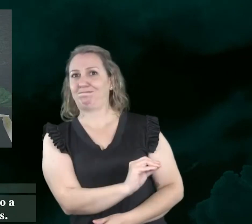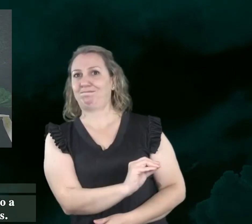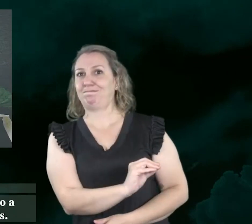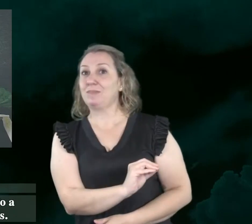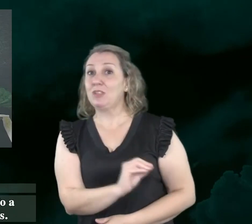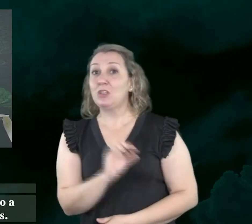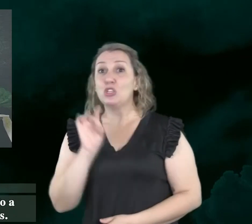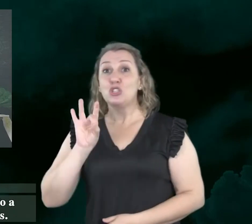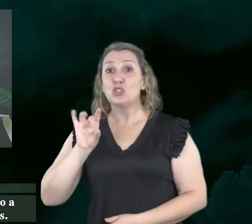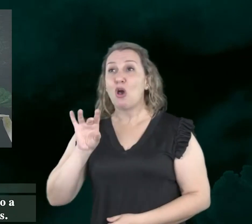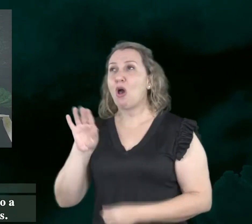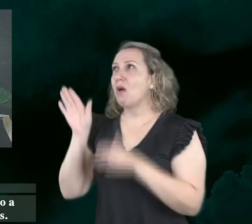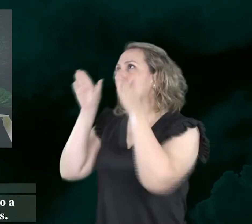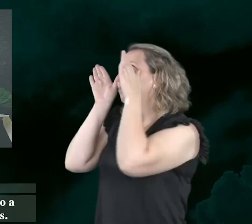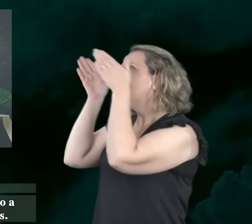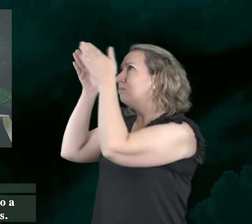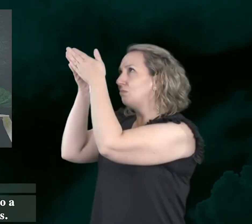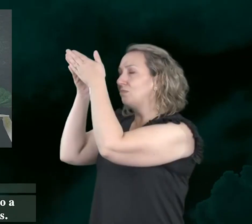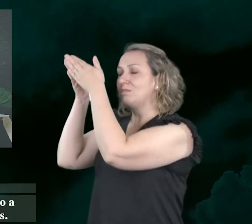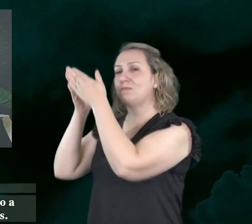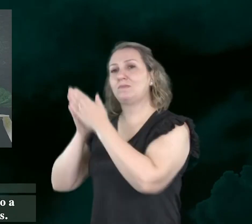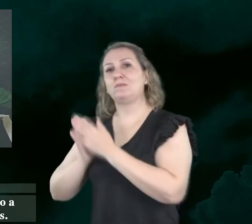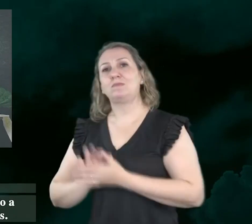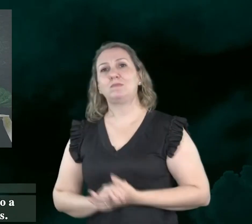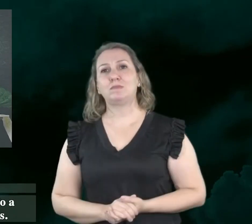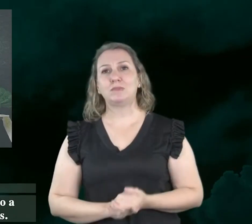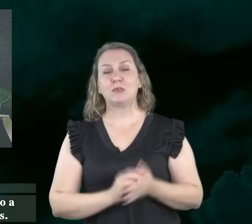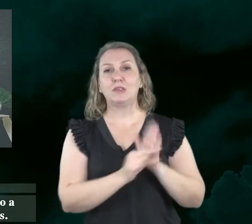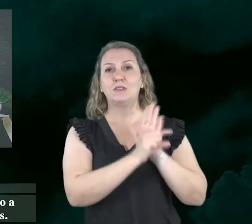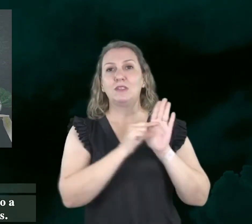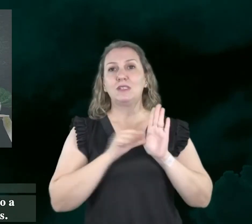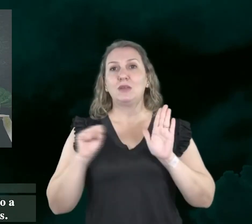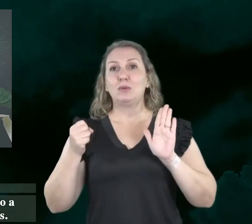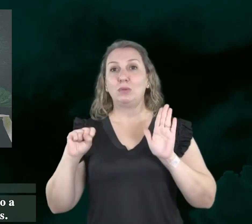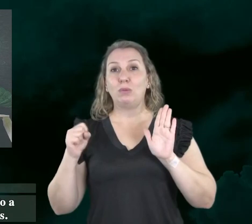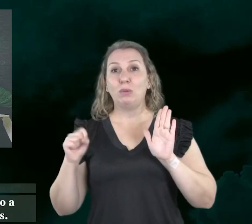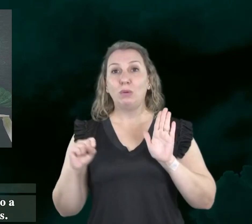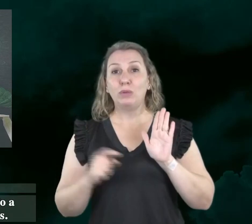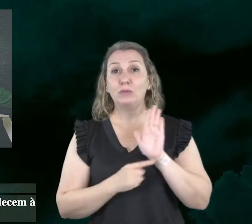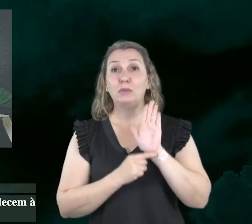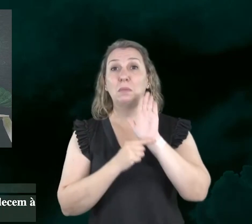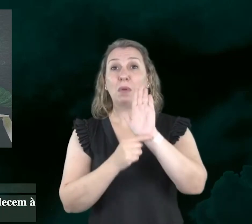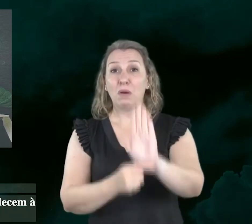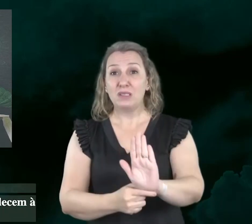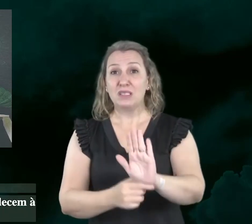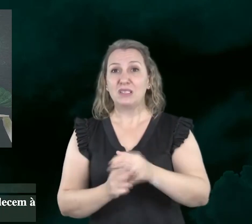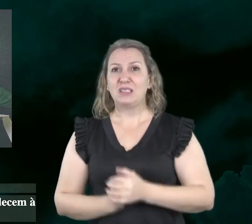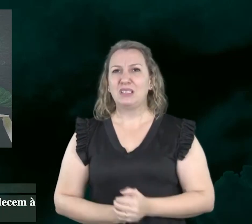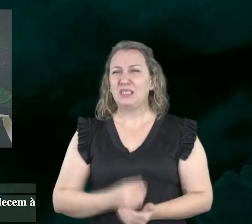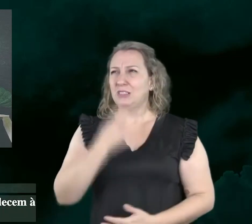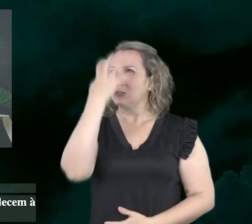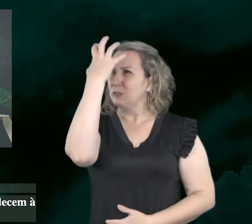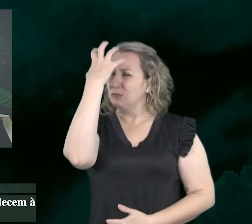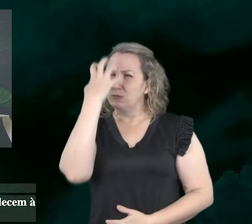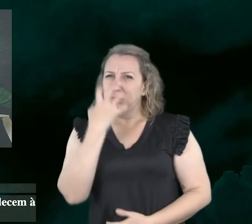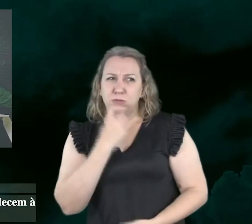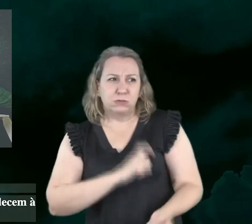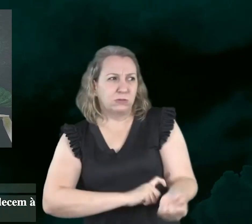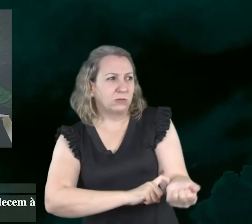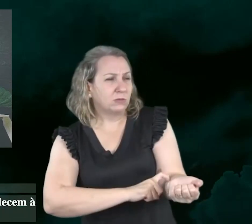nos guardar, né? E no versículo 8 ainda diz, mas ira e indignação aos facciosos